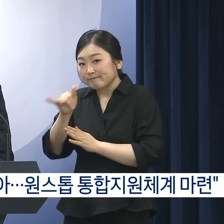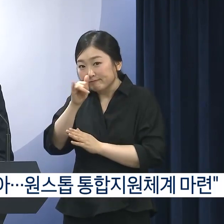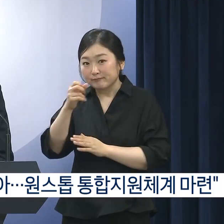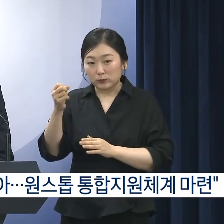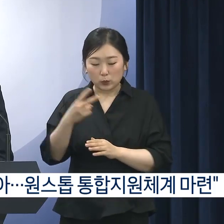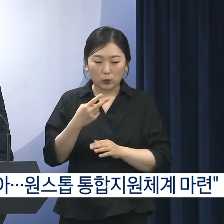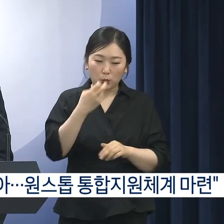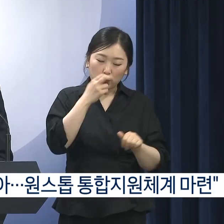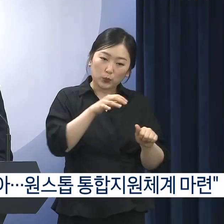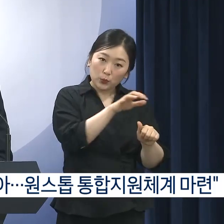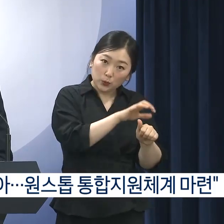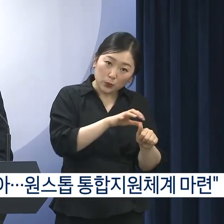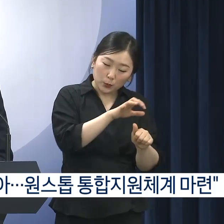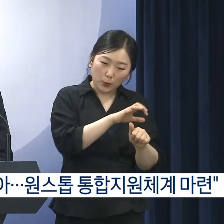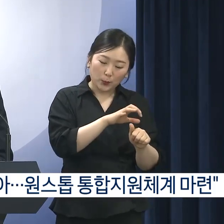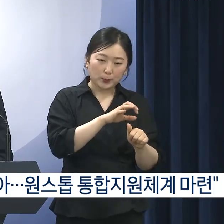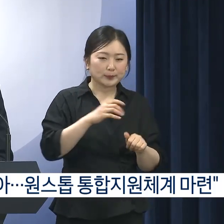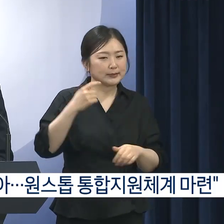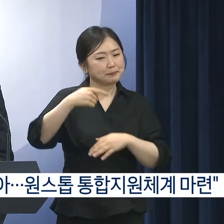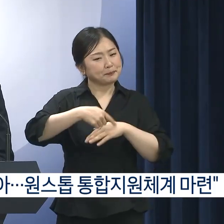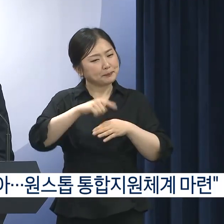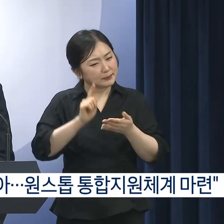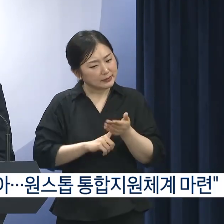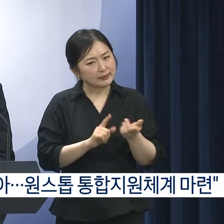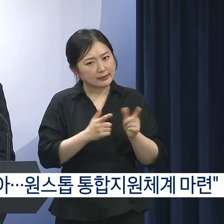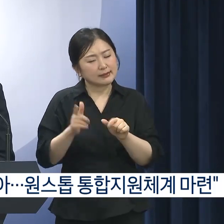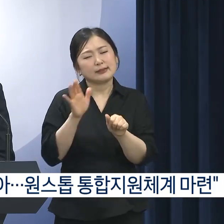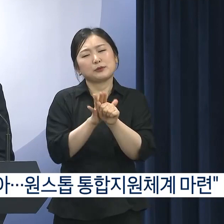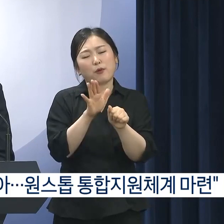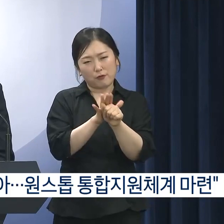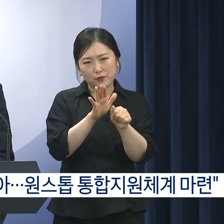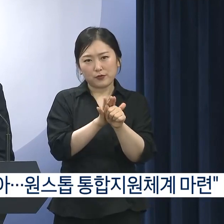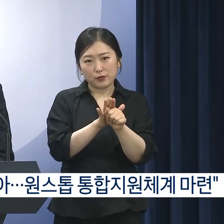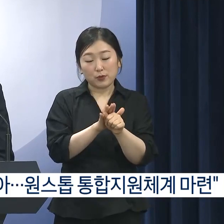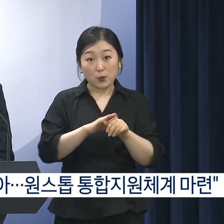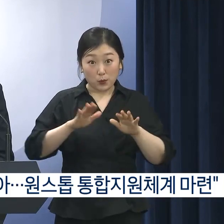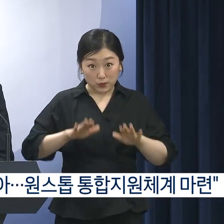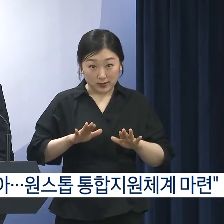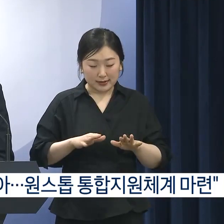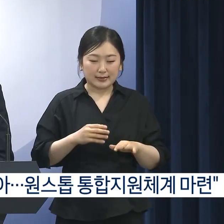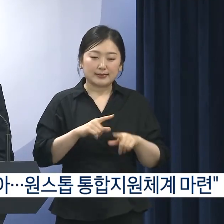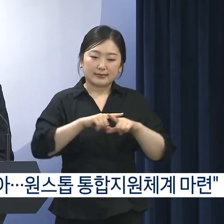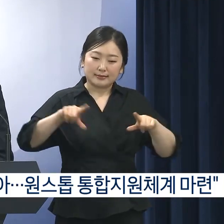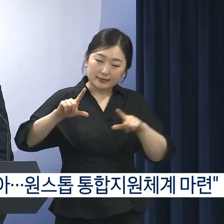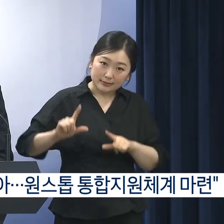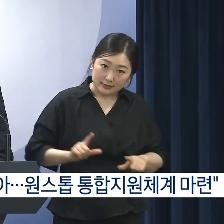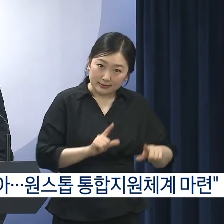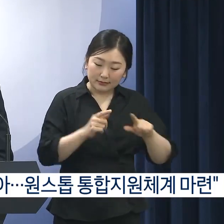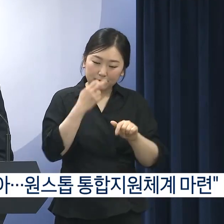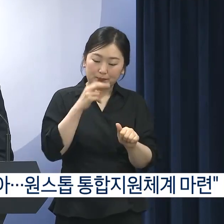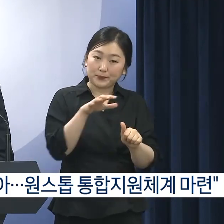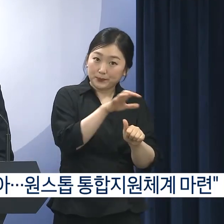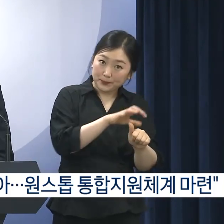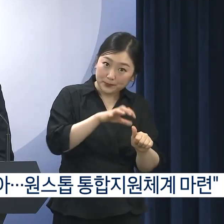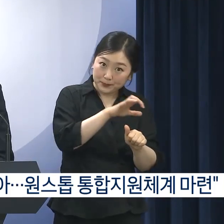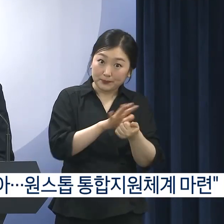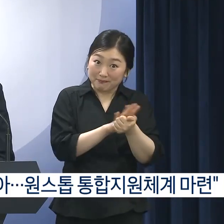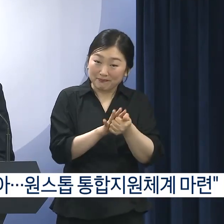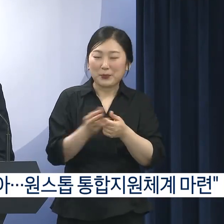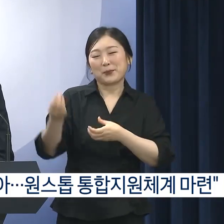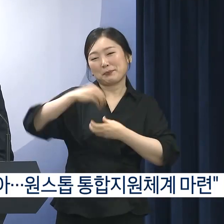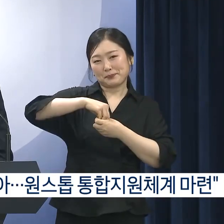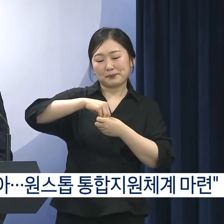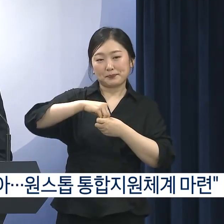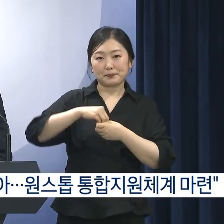같은 경우 여러 가지 할 수 있는 그런 것이 되겠는데 이것은 바로 오늘 말씀드렸던 일상 돌봄 서비스가 되겠습니다. 그리고 정서적